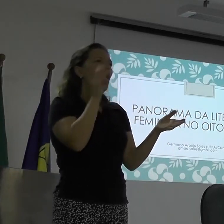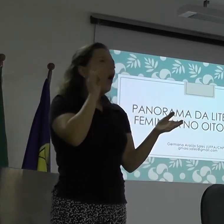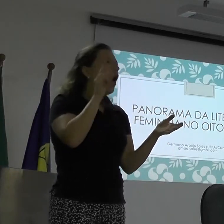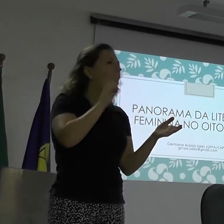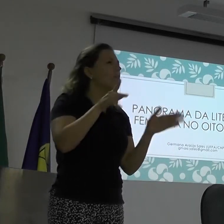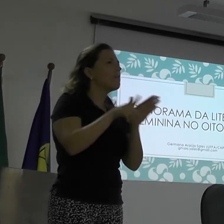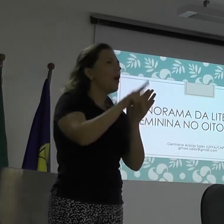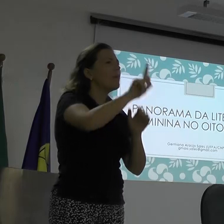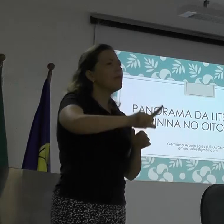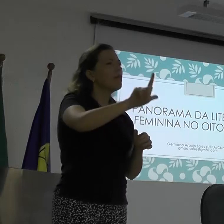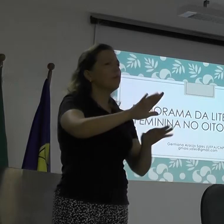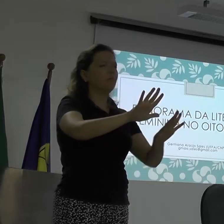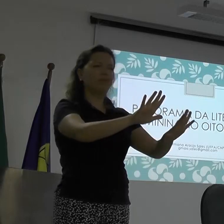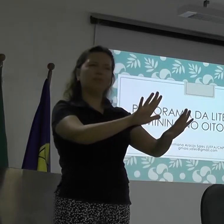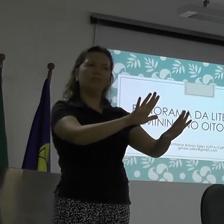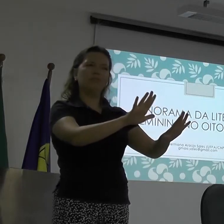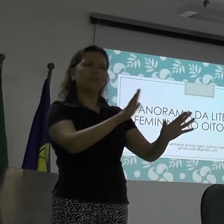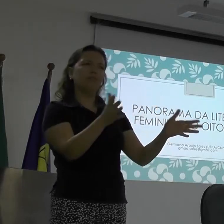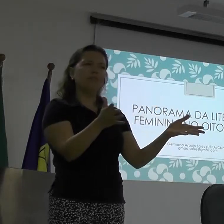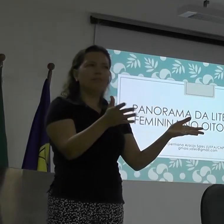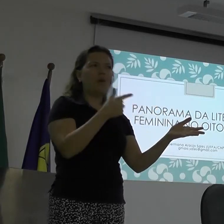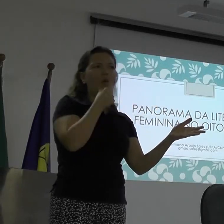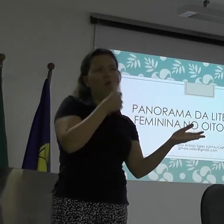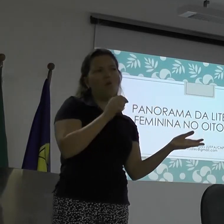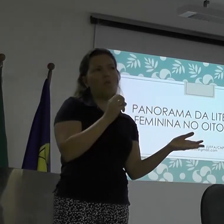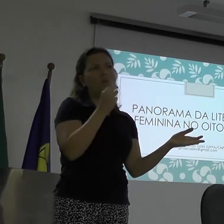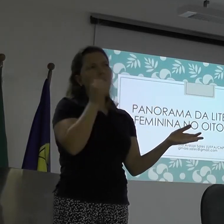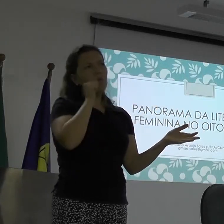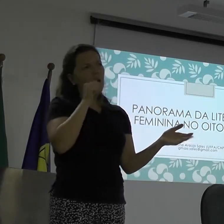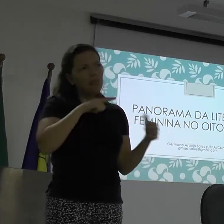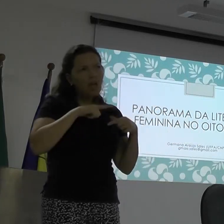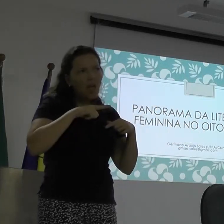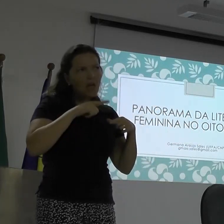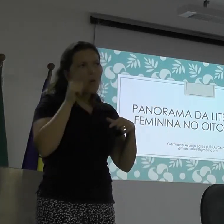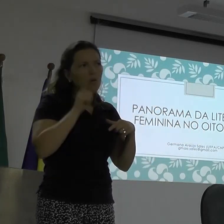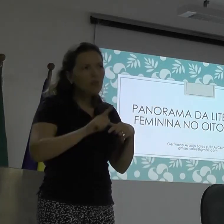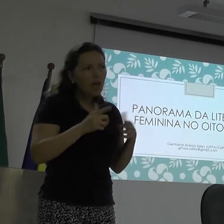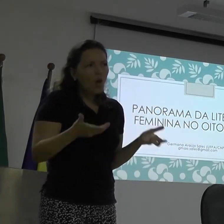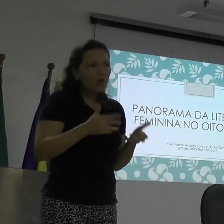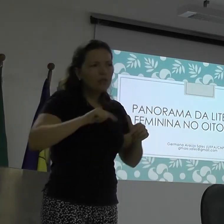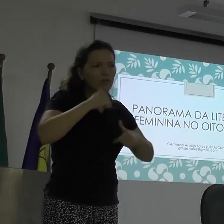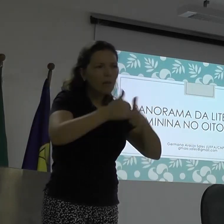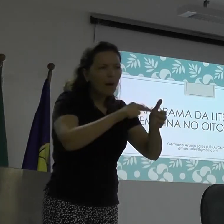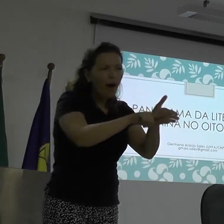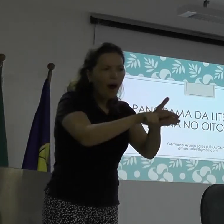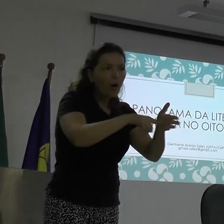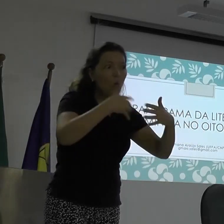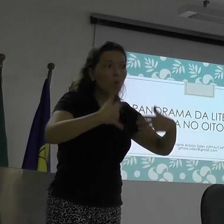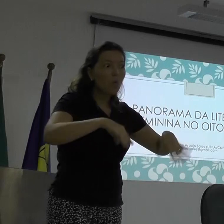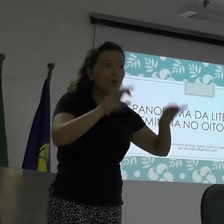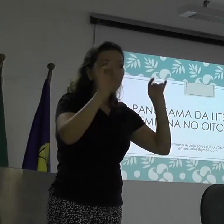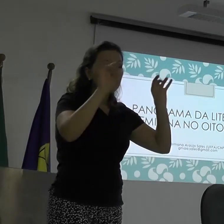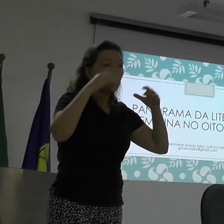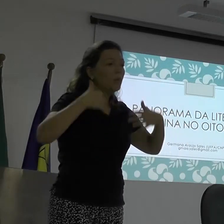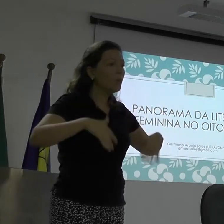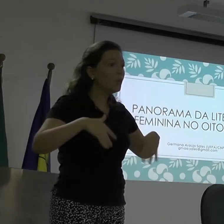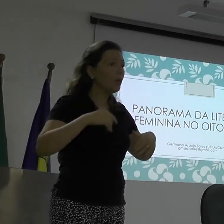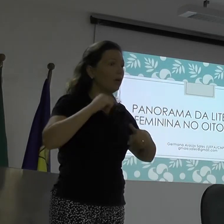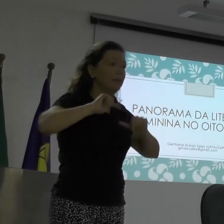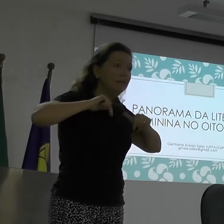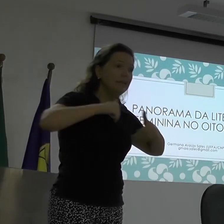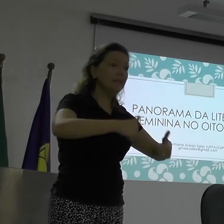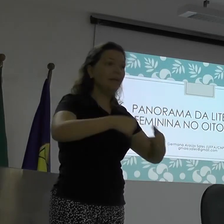tem esse homem ou esta mulher que consigam fazer esse trabalho hercúleo, porque